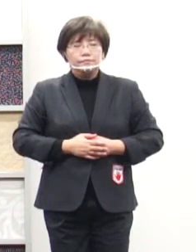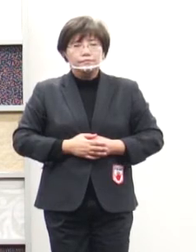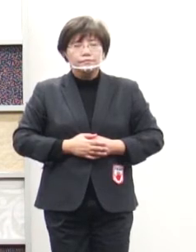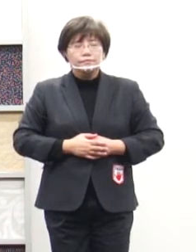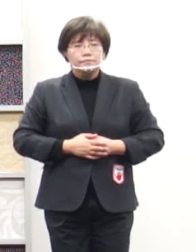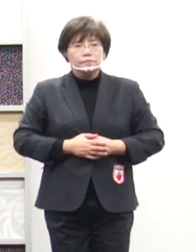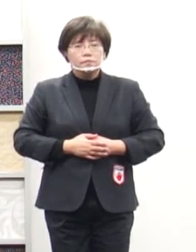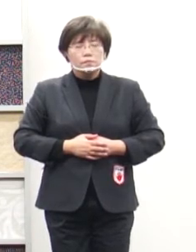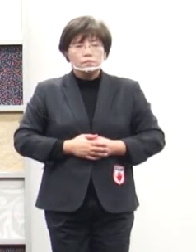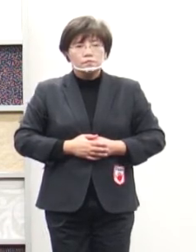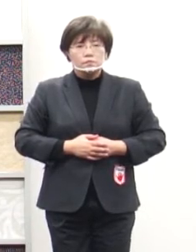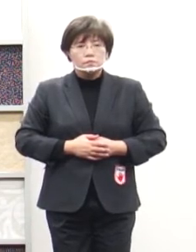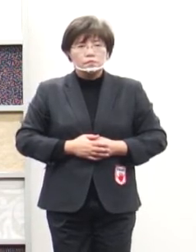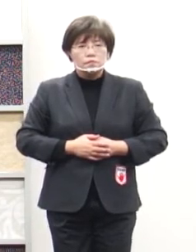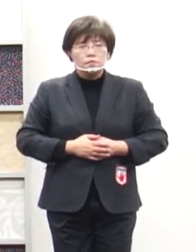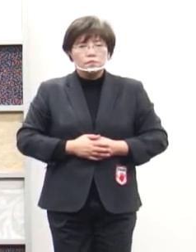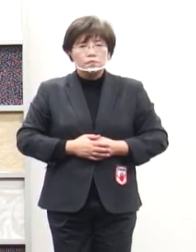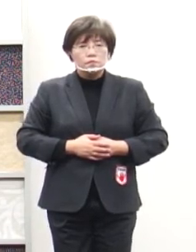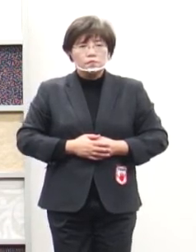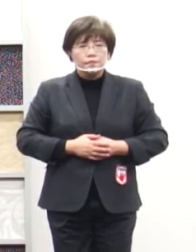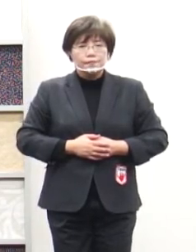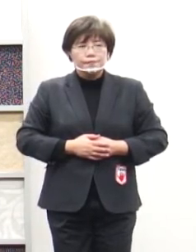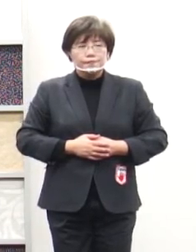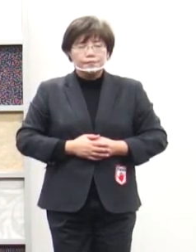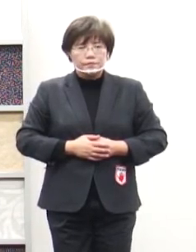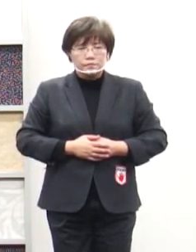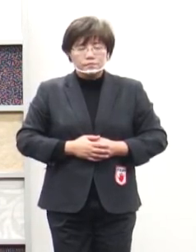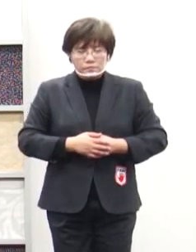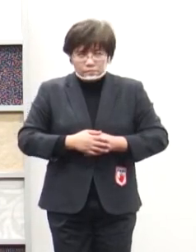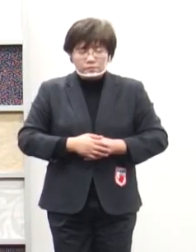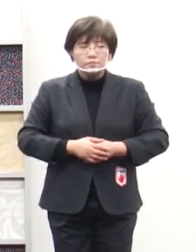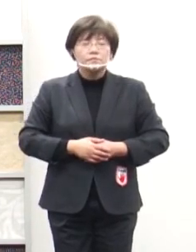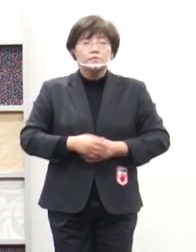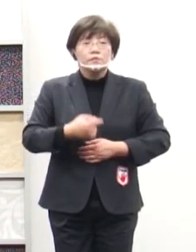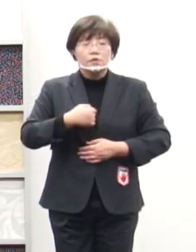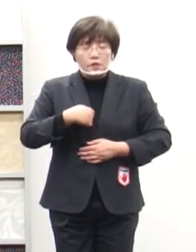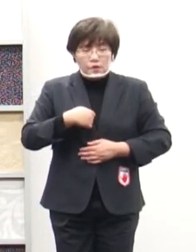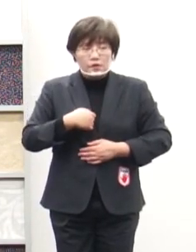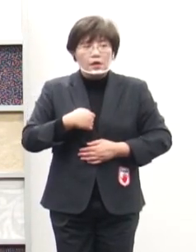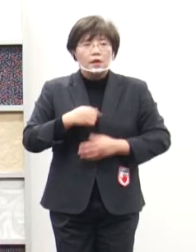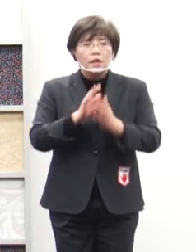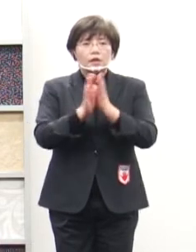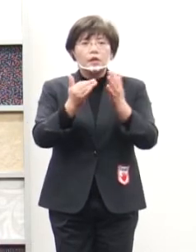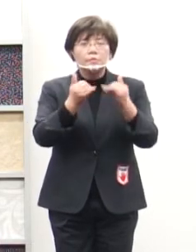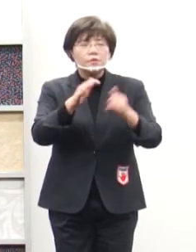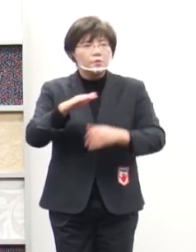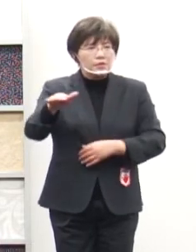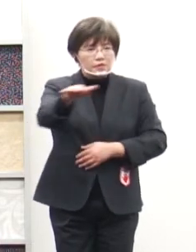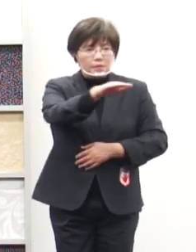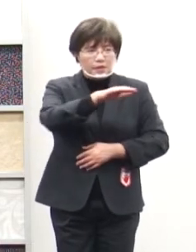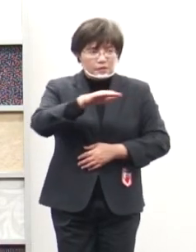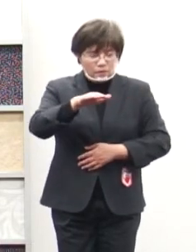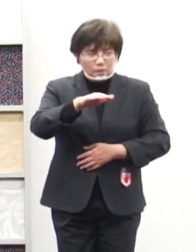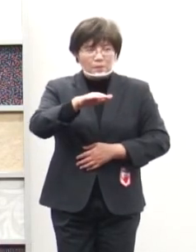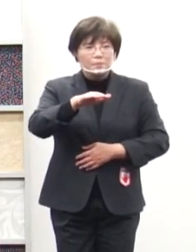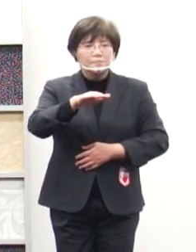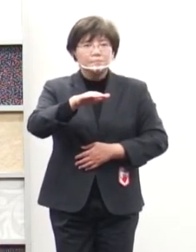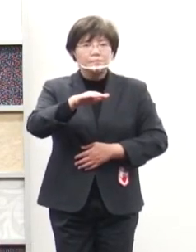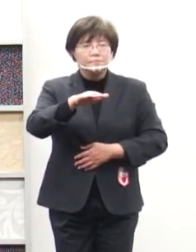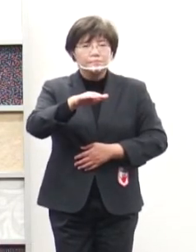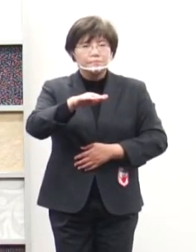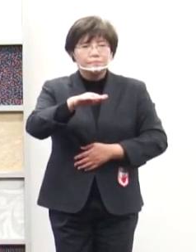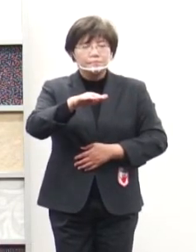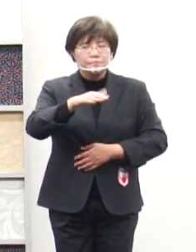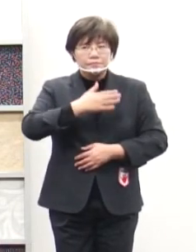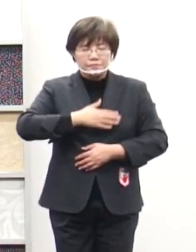まあ、私としてはその、まあ、県民の皆様 の, その、健康に対するその